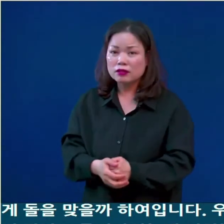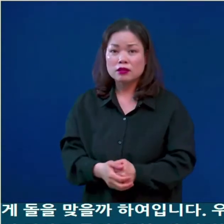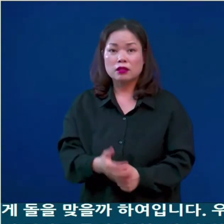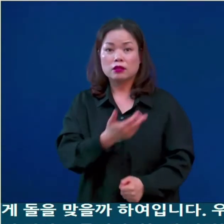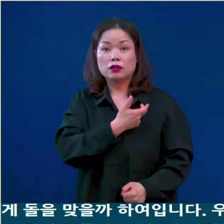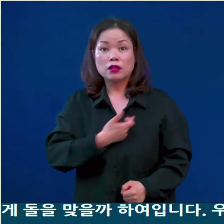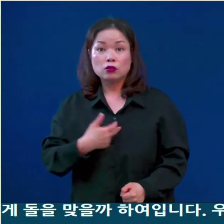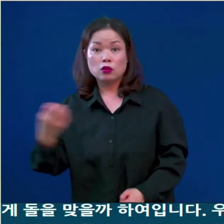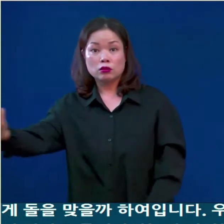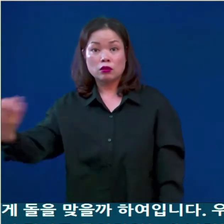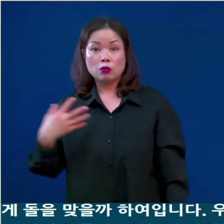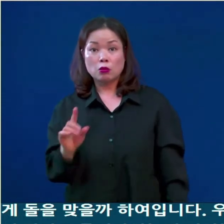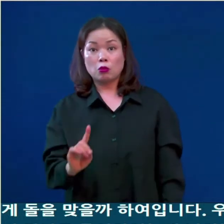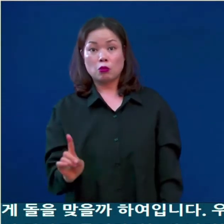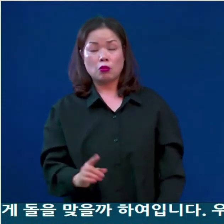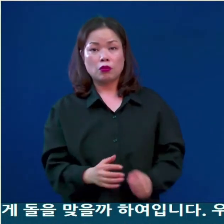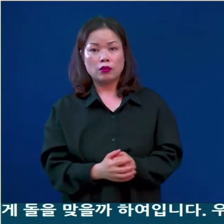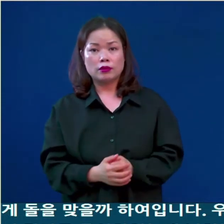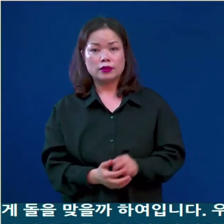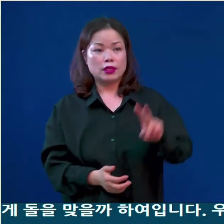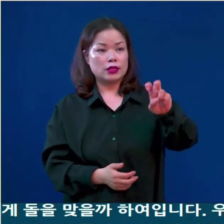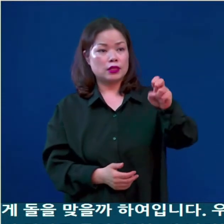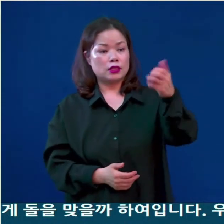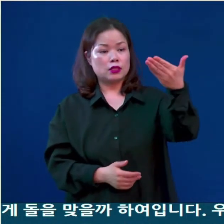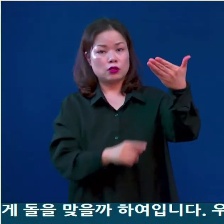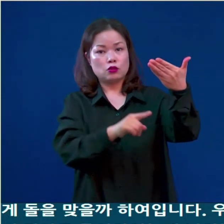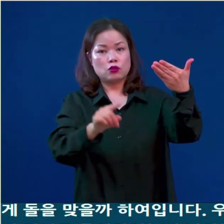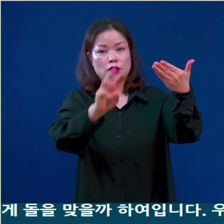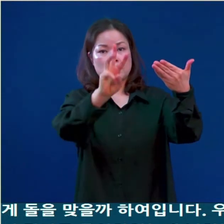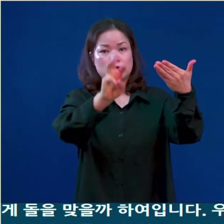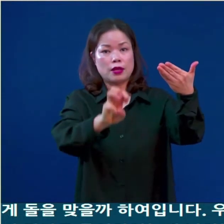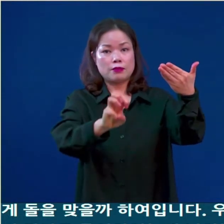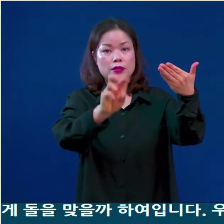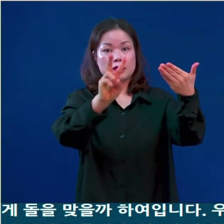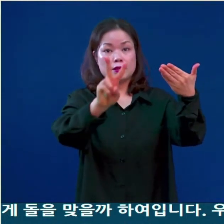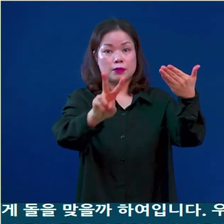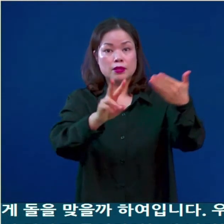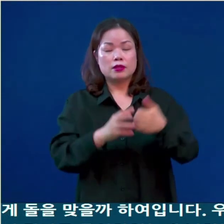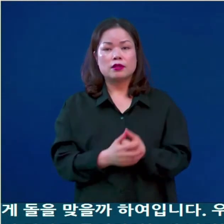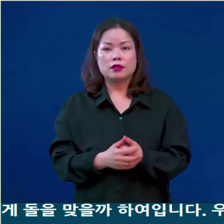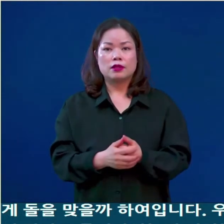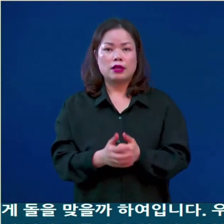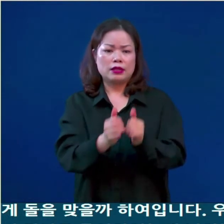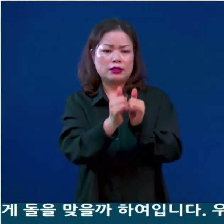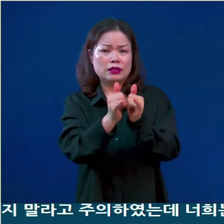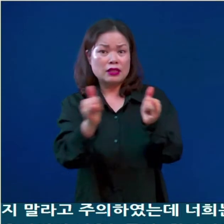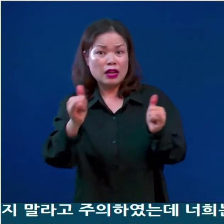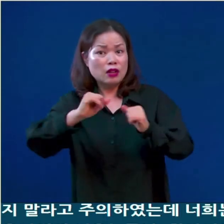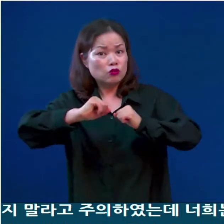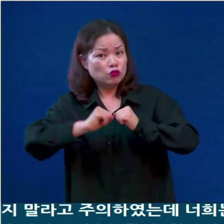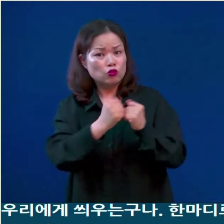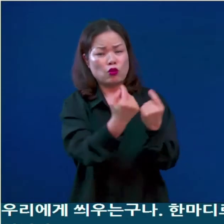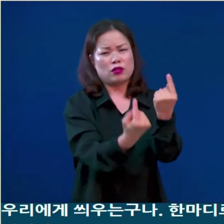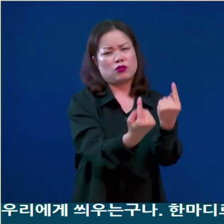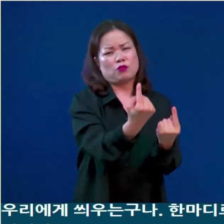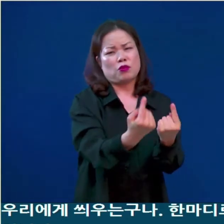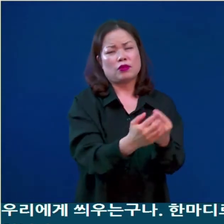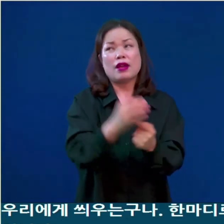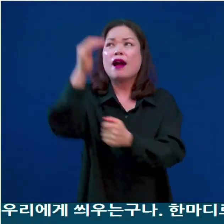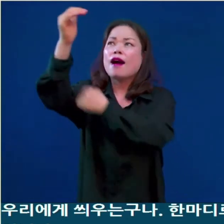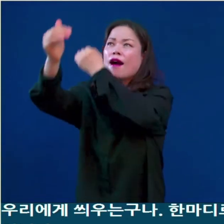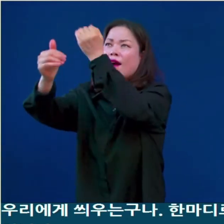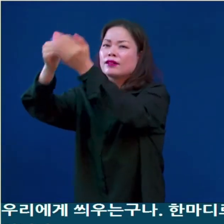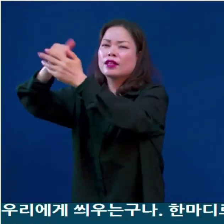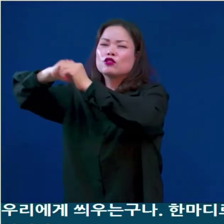사도들이 어떻게 대답합니까? 29절부터 32절인데, 사람에게 순종하는 것보다